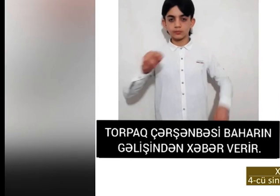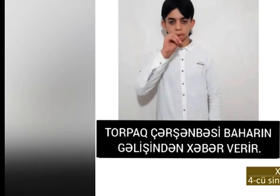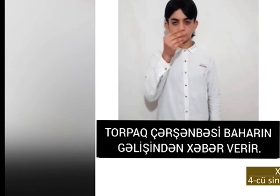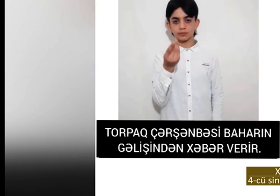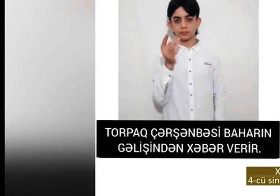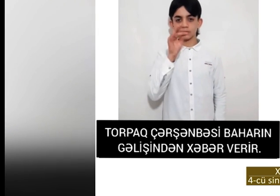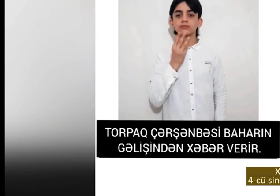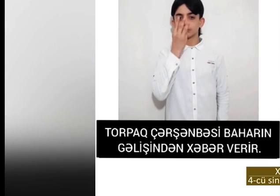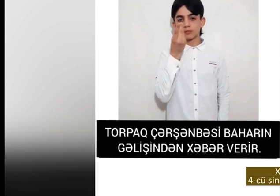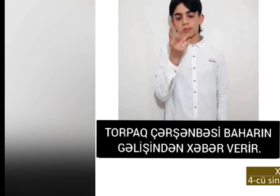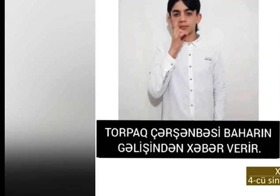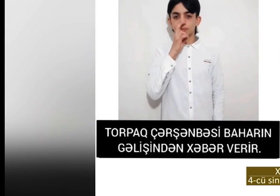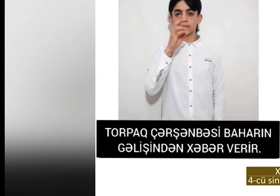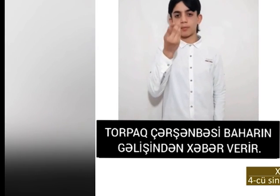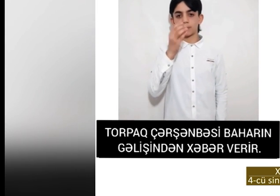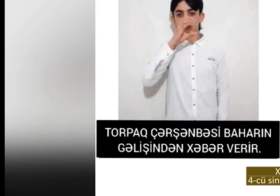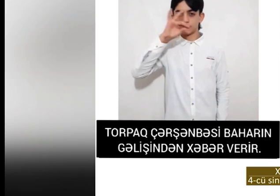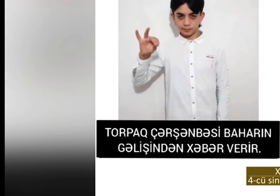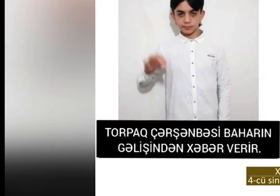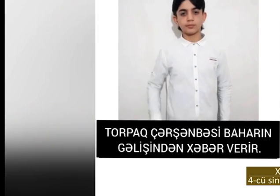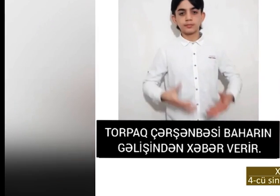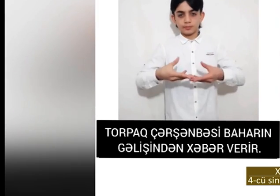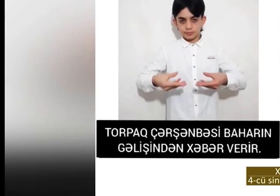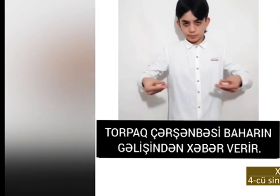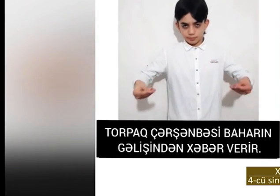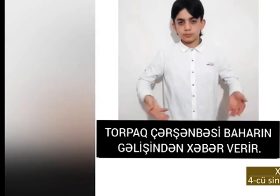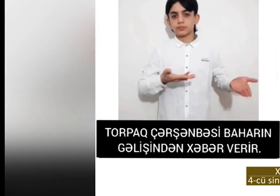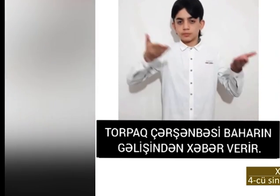Torpaq çərşənbəsi baharın gəlişindən xəbər verir.